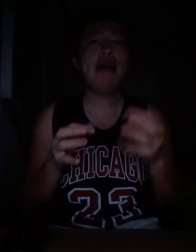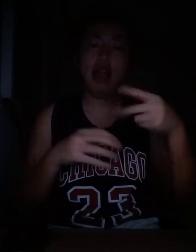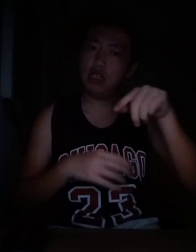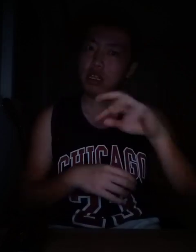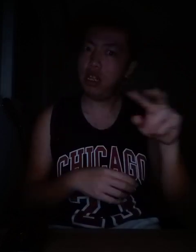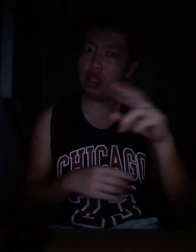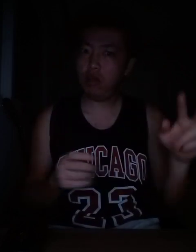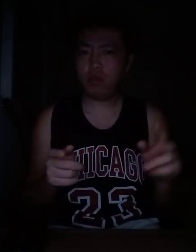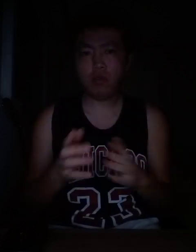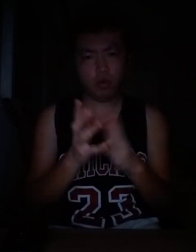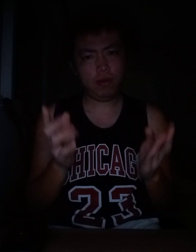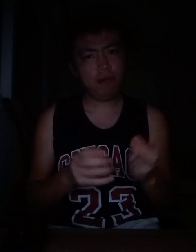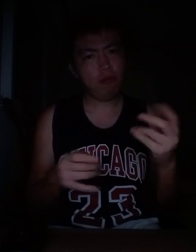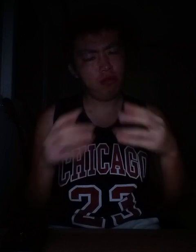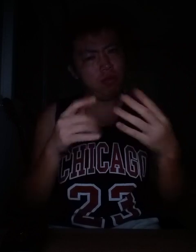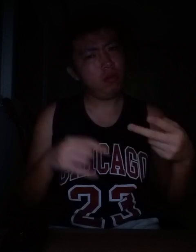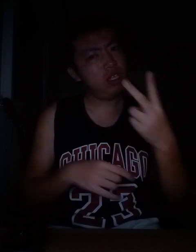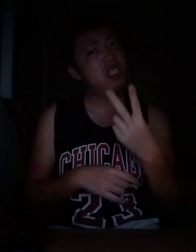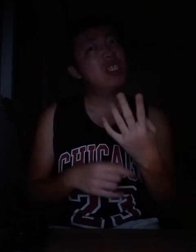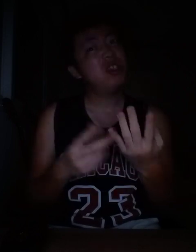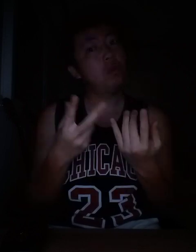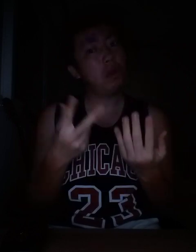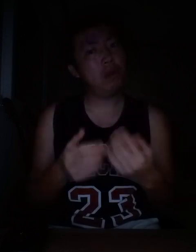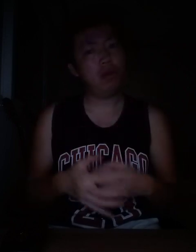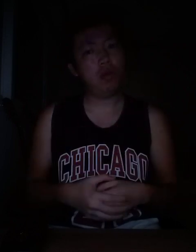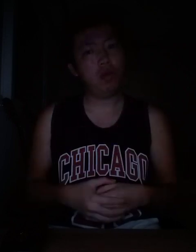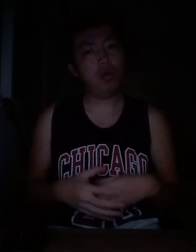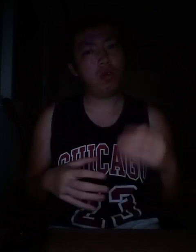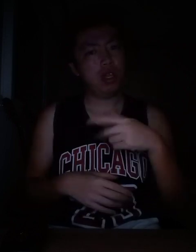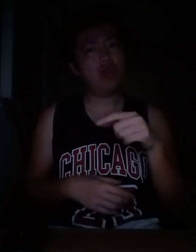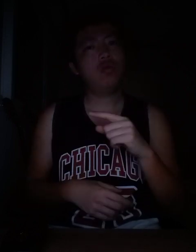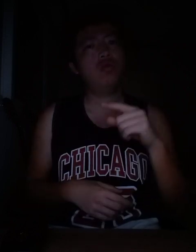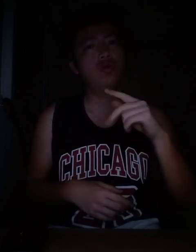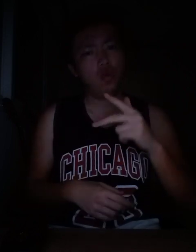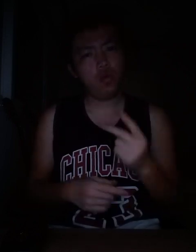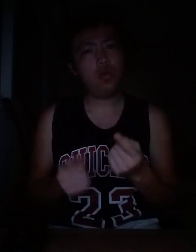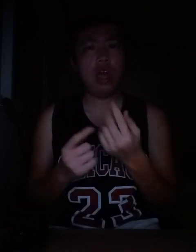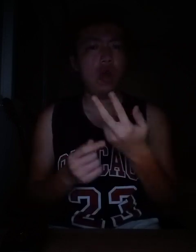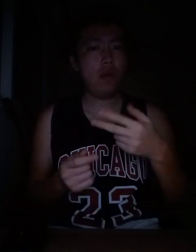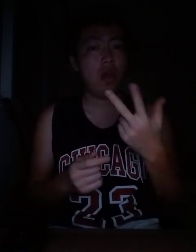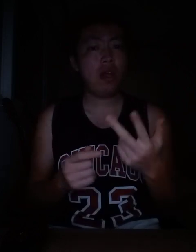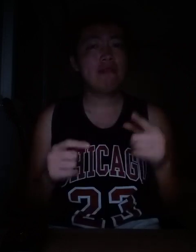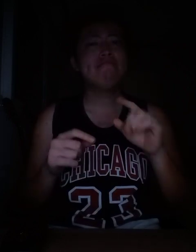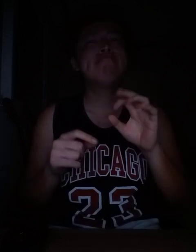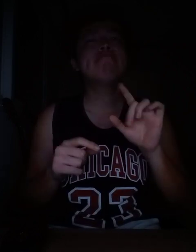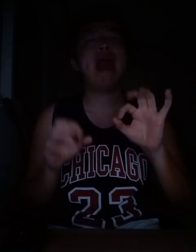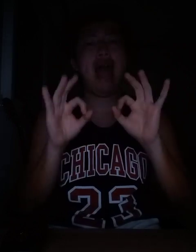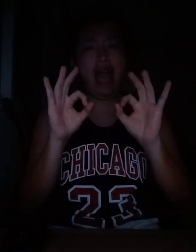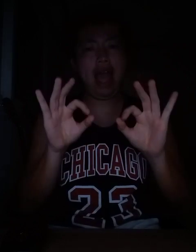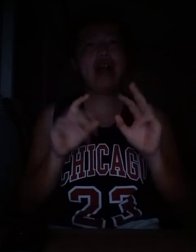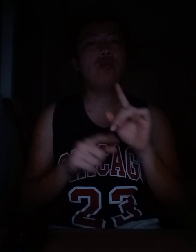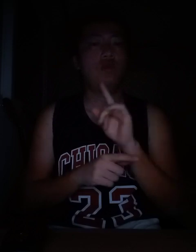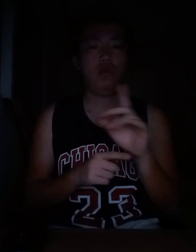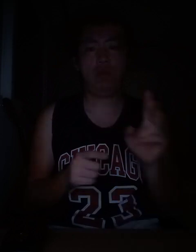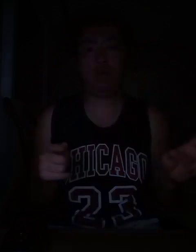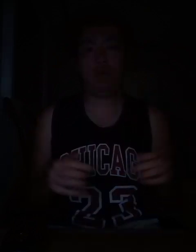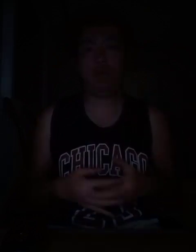요금이 다른 지방은 2,800원이지만 제주도는 3배가 넘는 10,000원입니다.